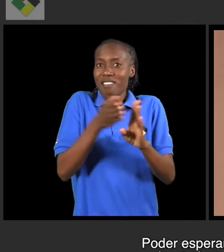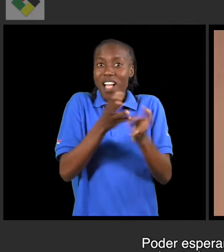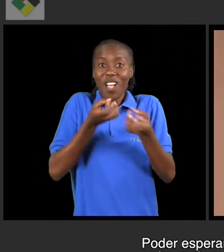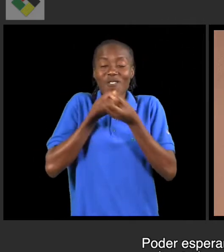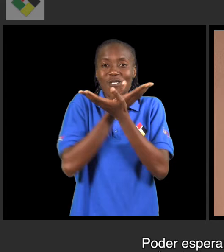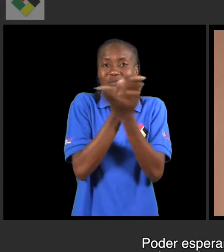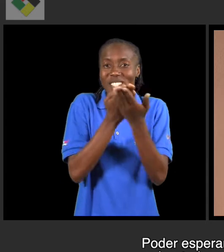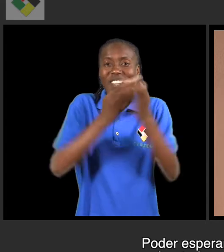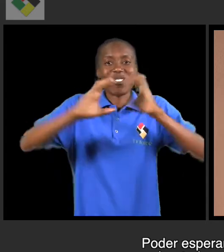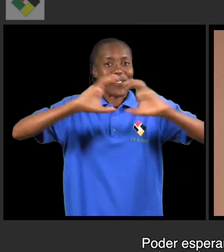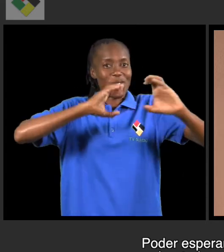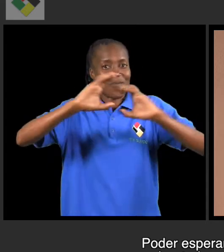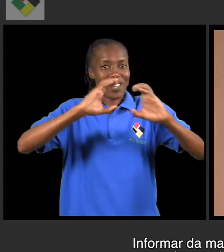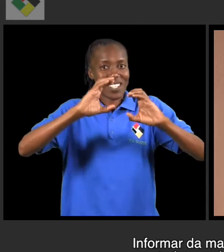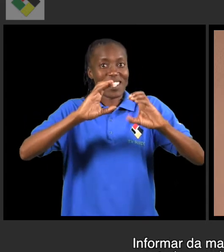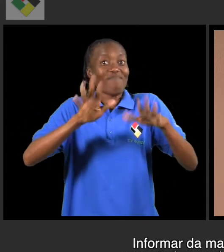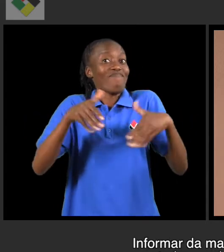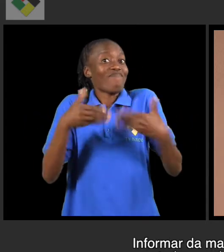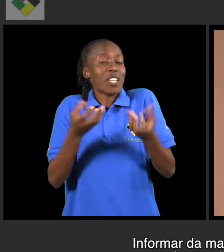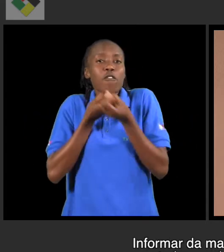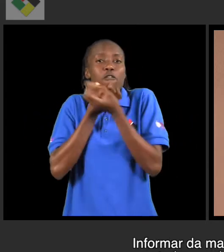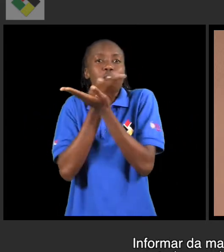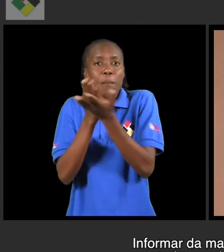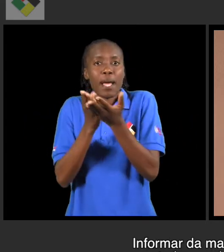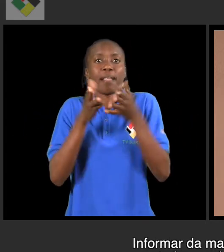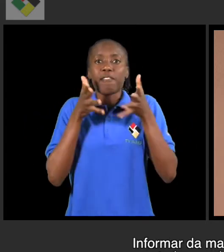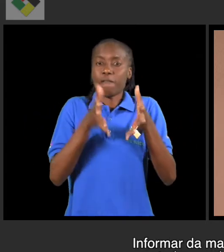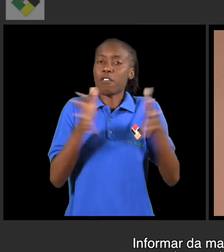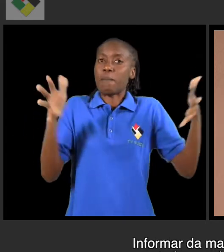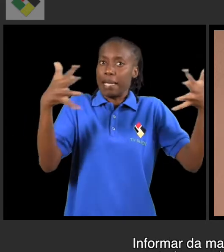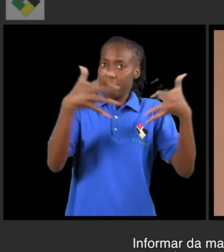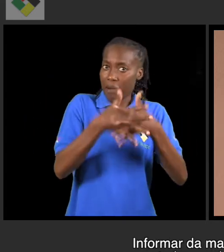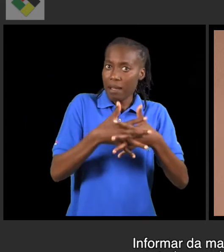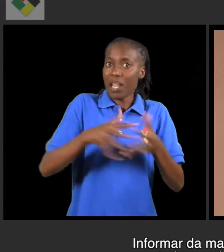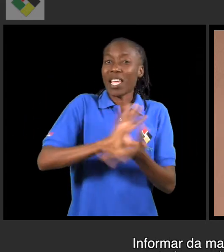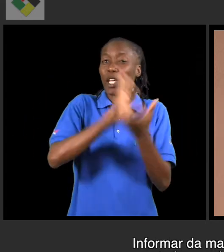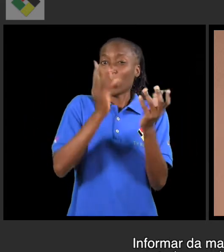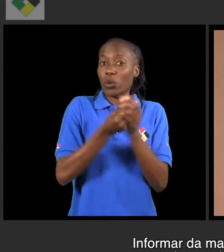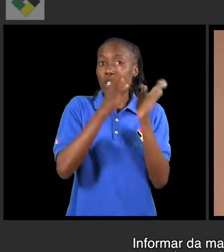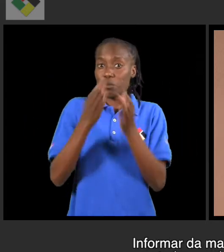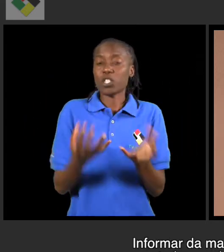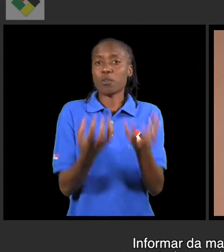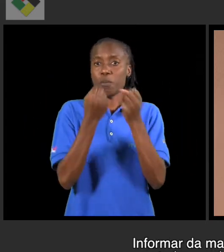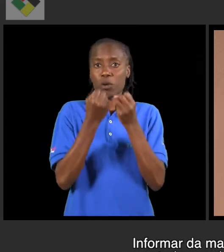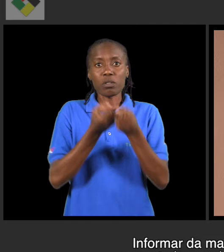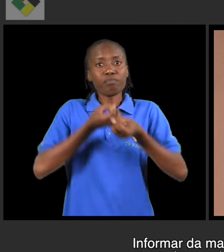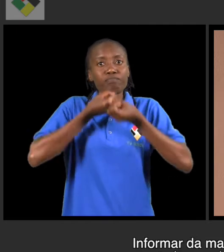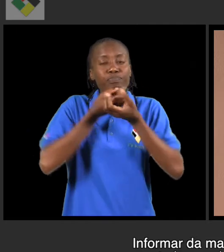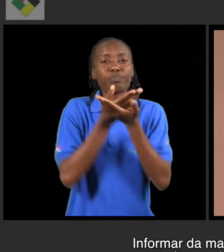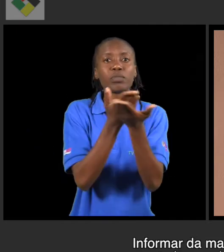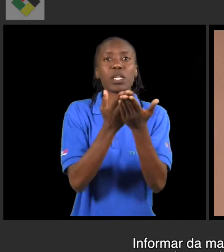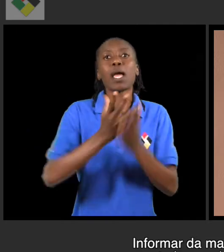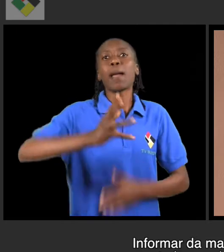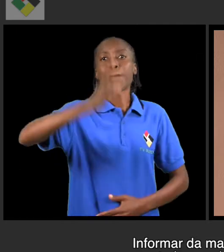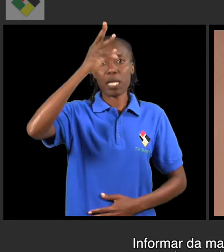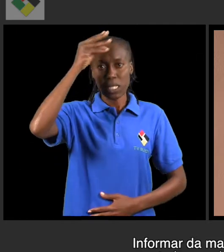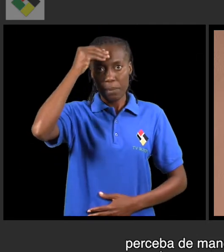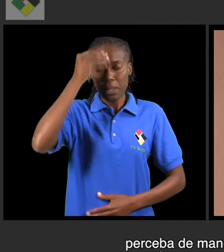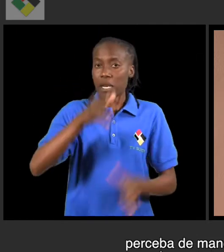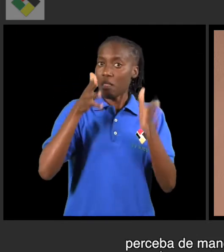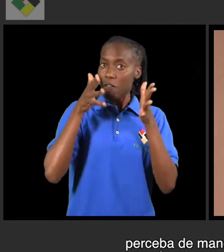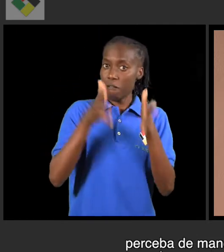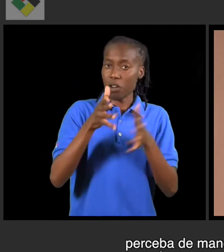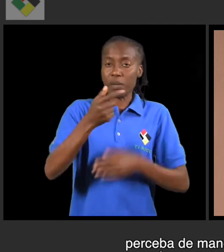sobretudo na informação e comunicação, informar da maneira correta, clara e de modo que todo mundo a quem eu vou falar sobre